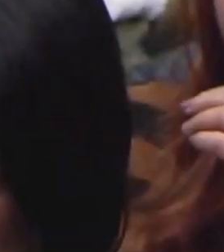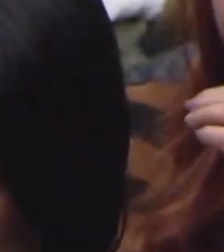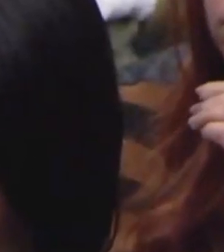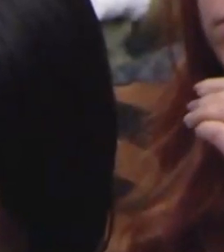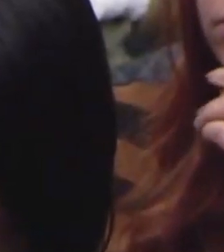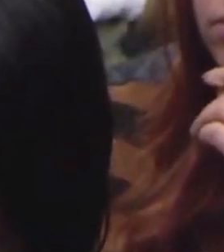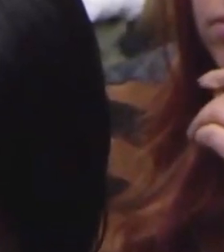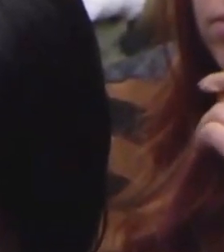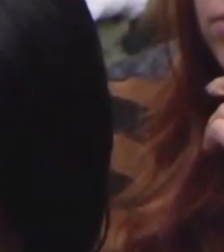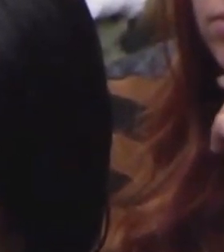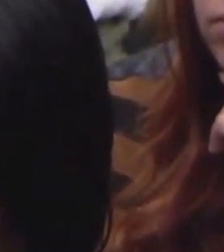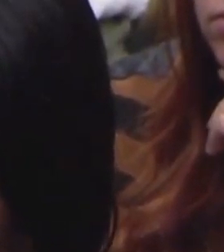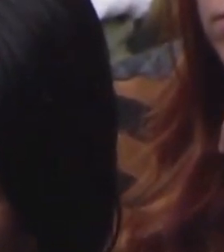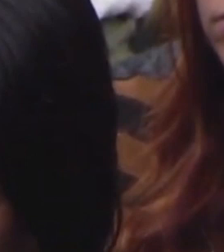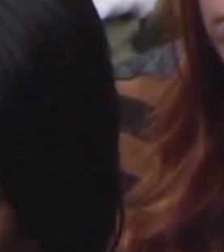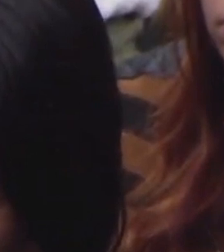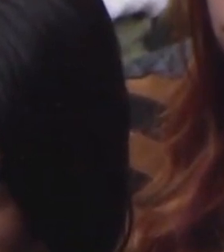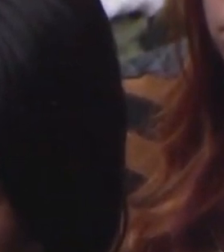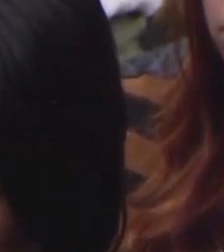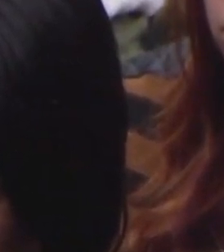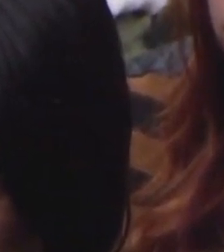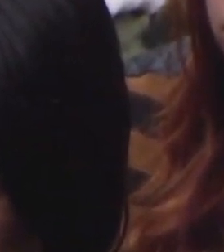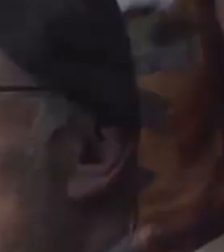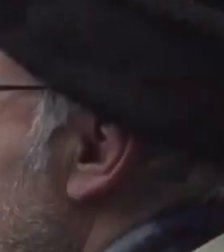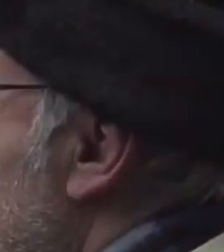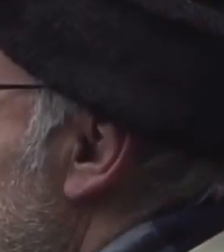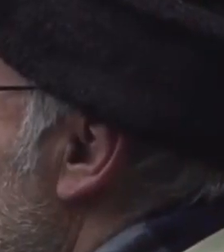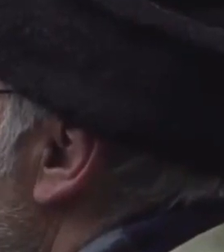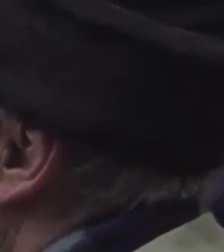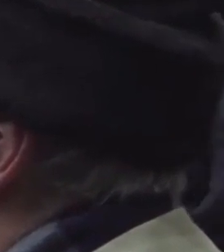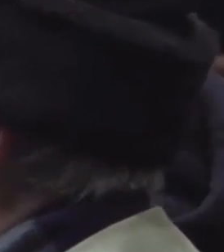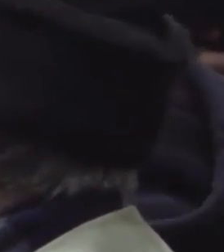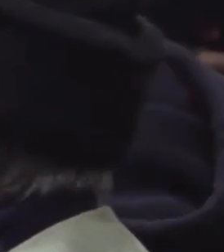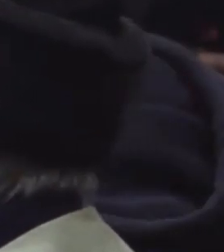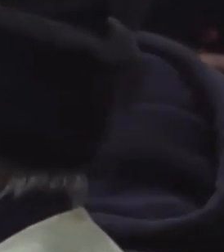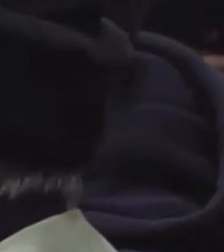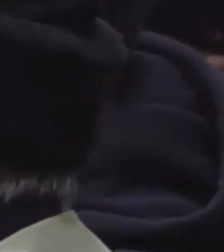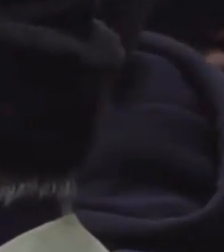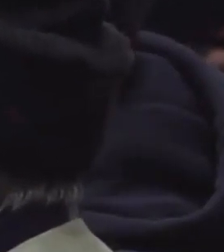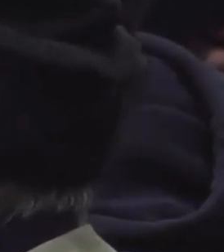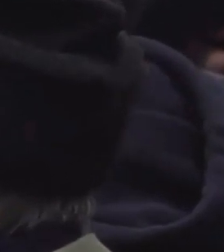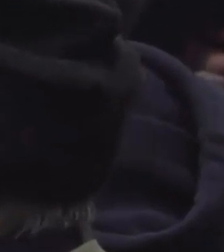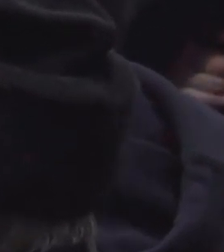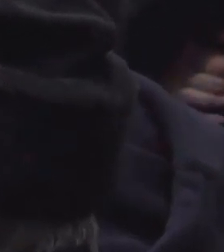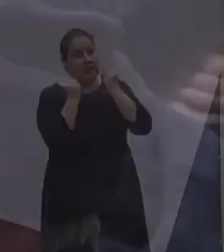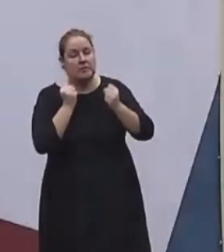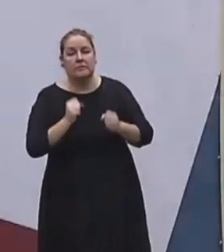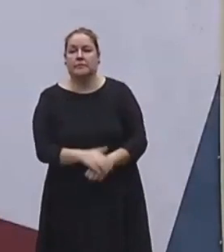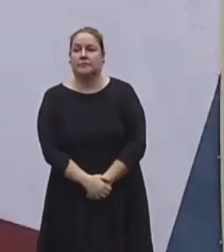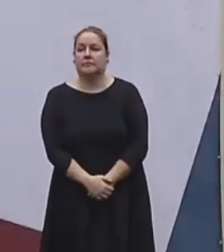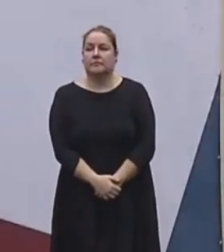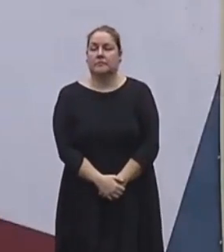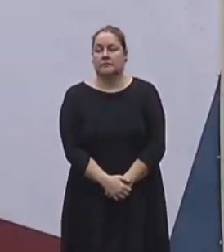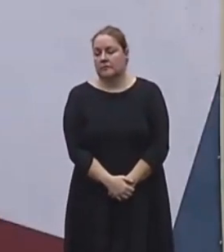όχι μόνο δεν πήραμε ούτε ένα ενίκιο από τον επενδυτή, αλλά μας το παρέδωσε και λεηλετημένο. Έγινε το